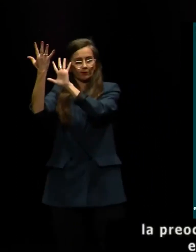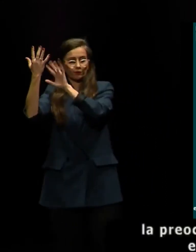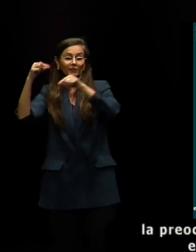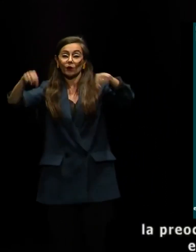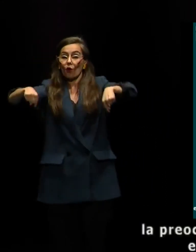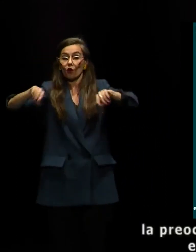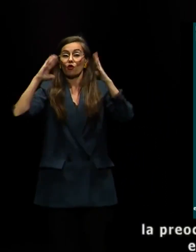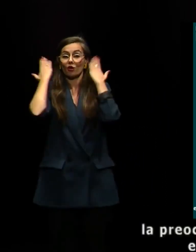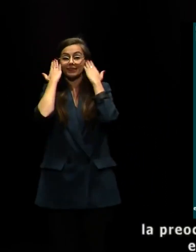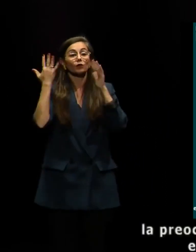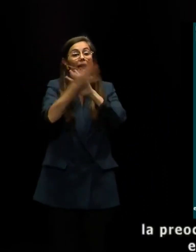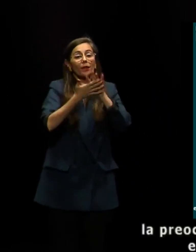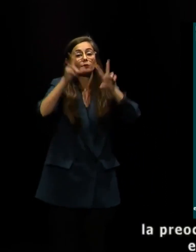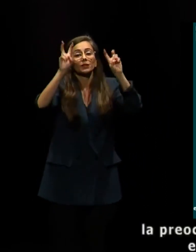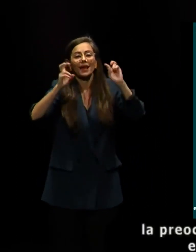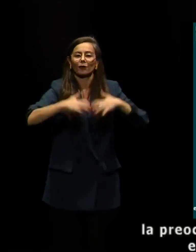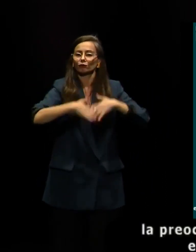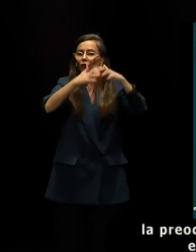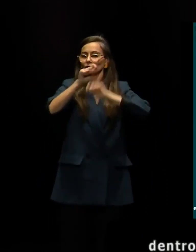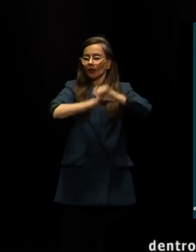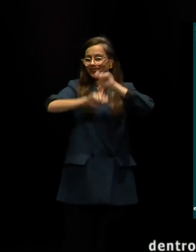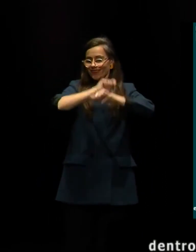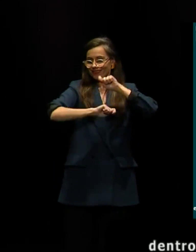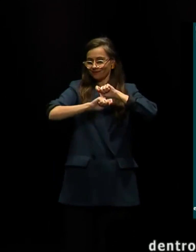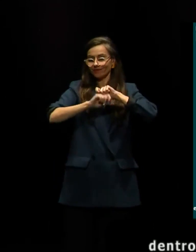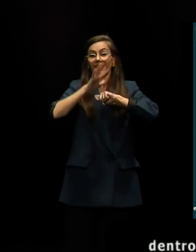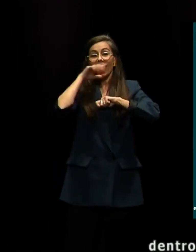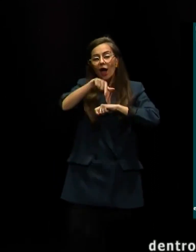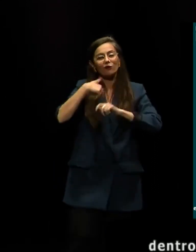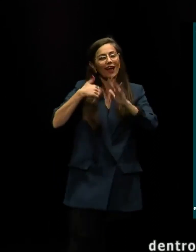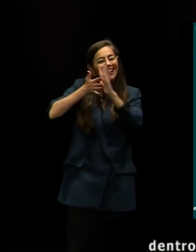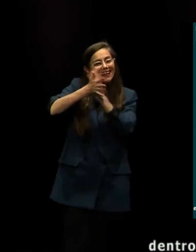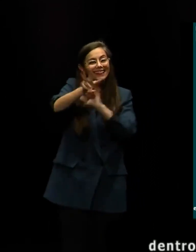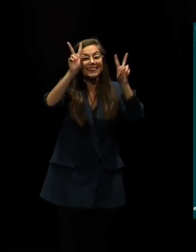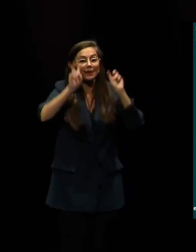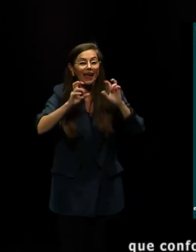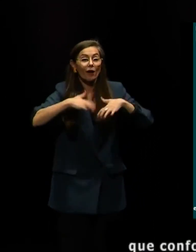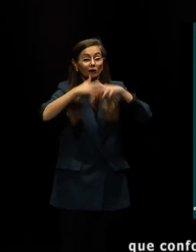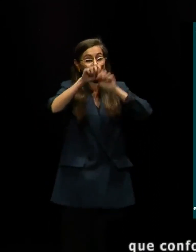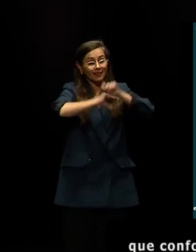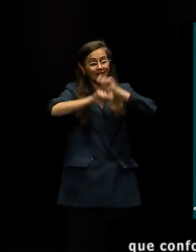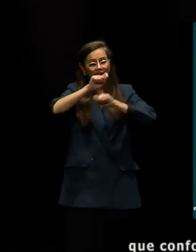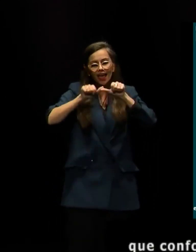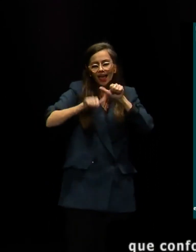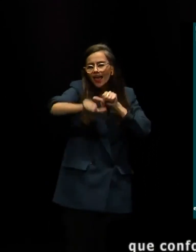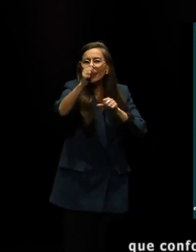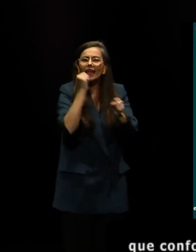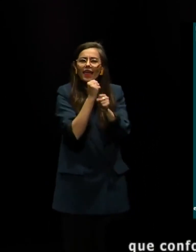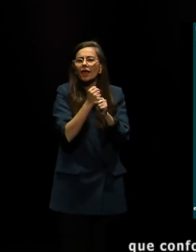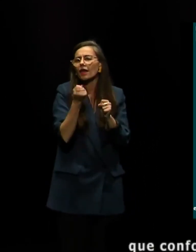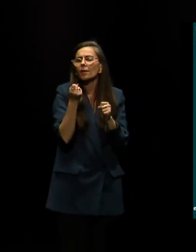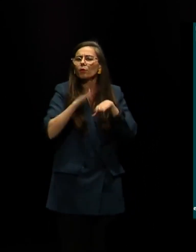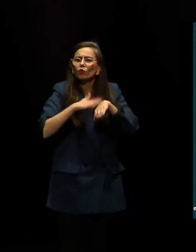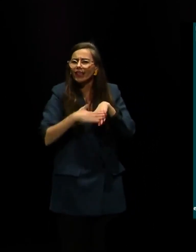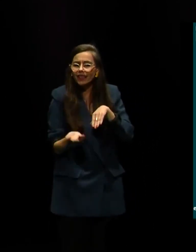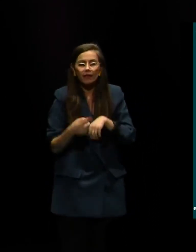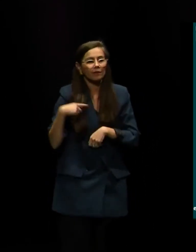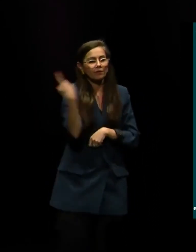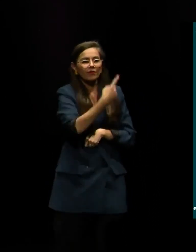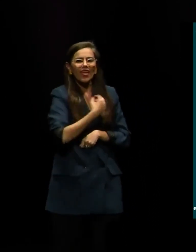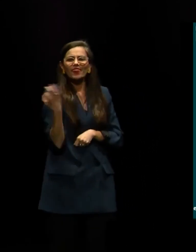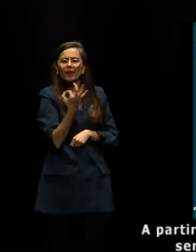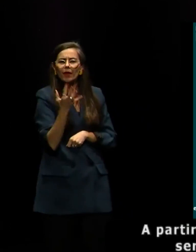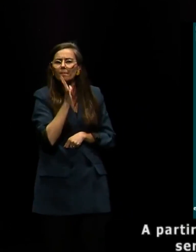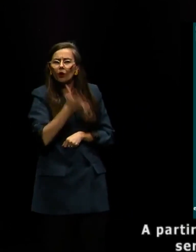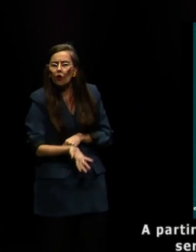de decisiones en pro de la mejora de la calidad de vida de las personas sordas. Y eso nos ha traído hasta este congreso, ¿no? A hablar de esta reconstrucción